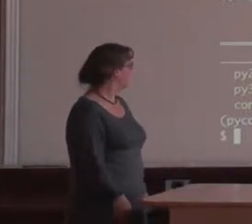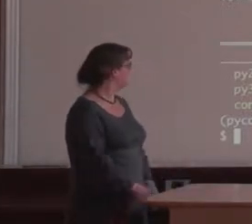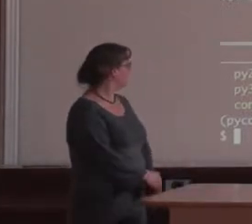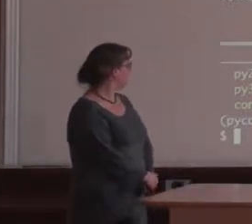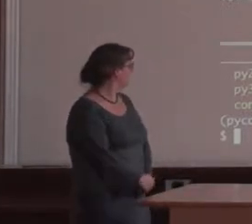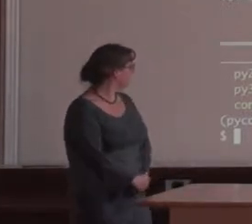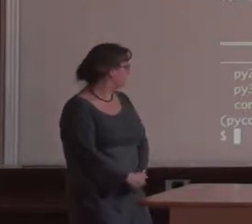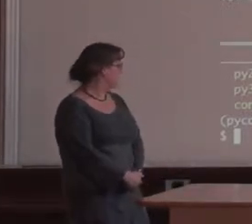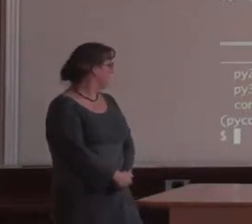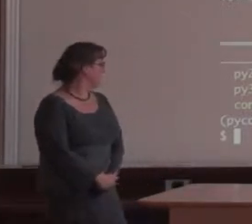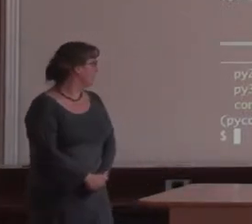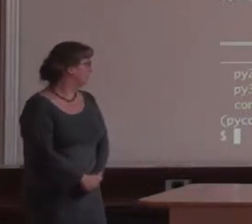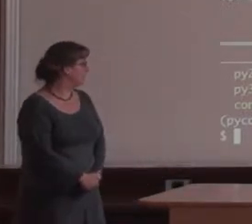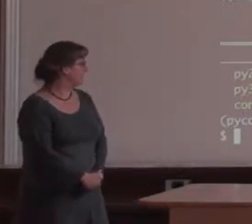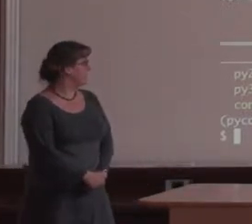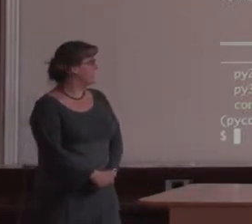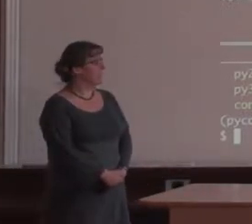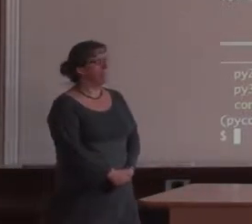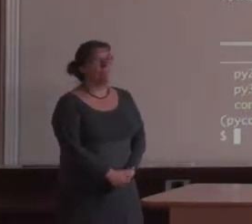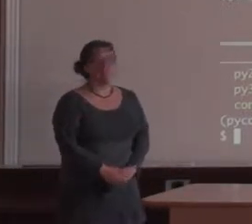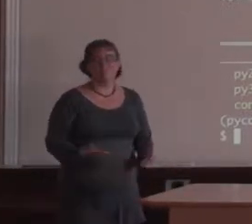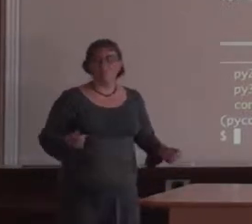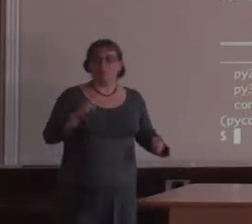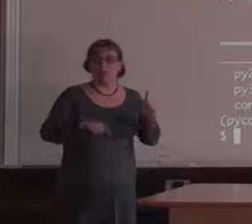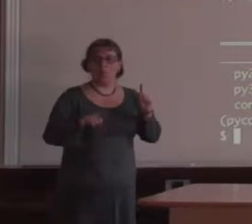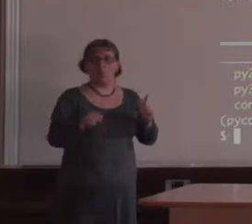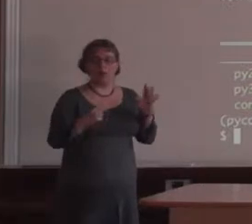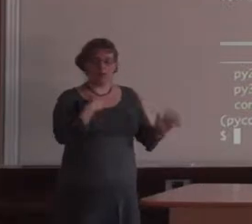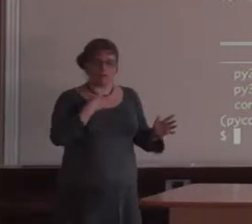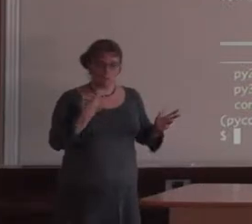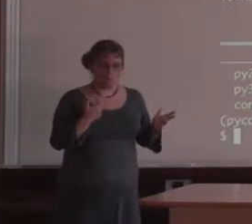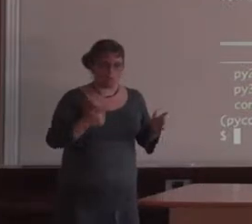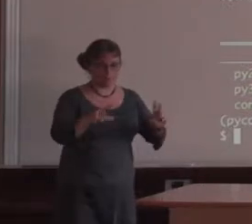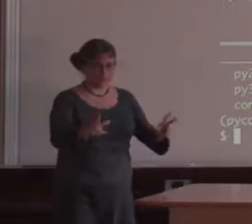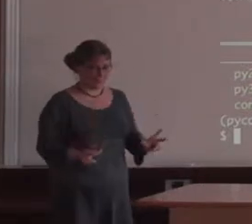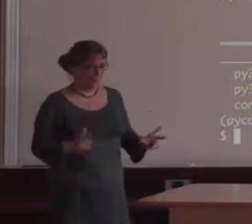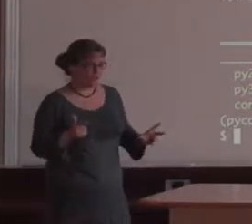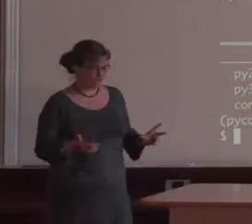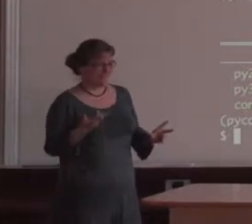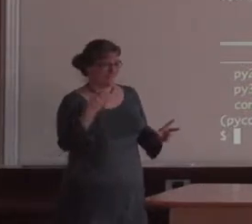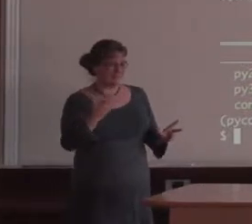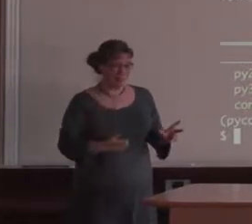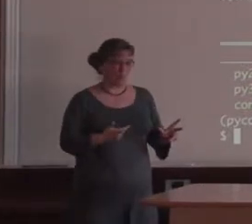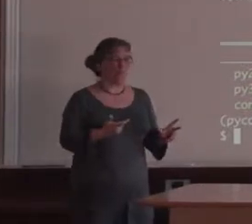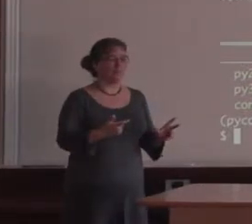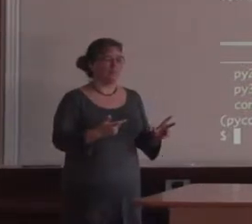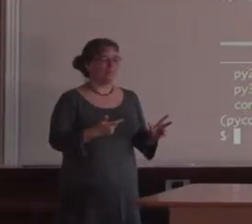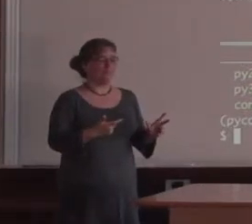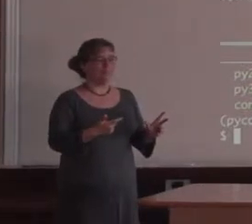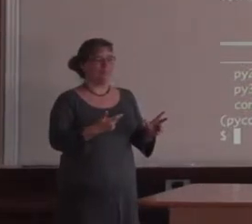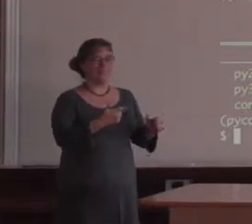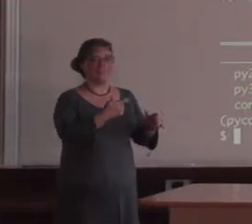Ce qui peut être un petit peu embêtant, c'est comment installer toutes ces différentes versions de Python sur sa machine. Donc l'outil